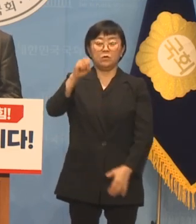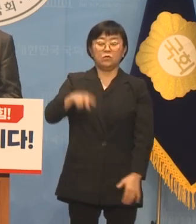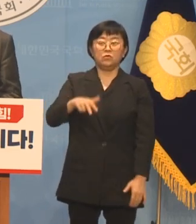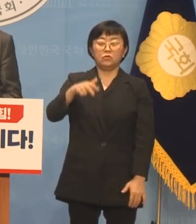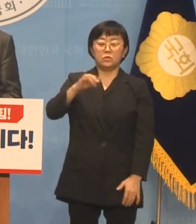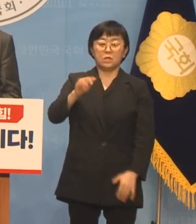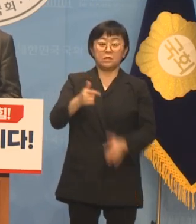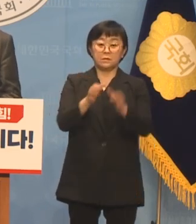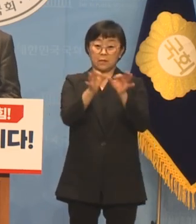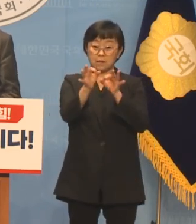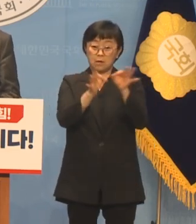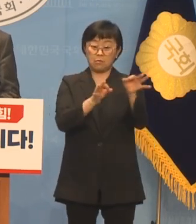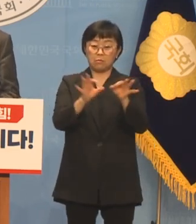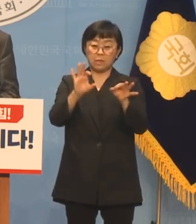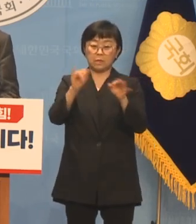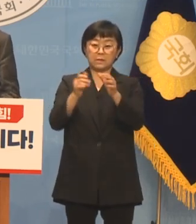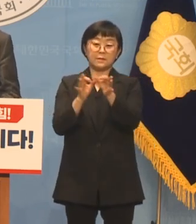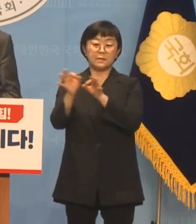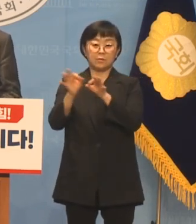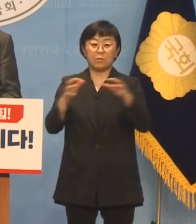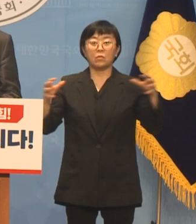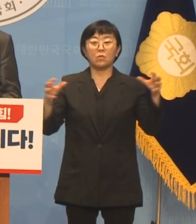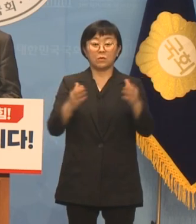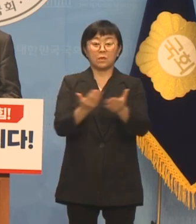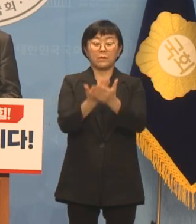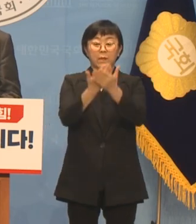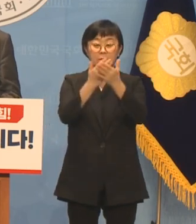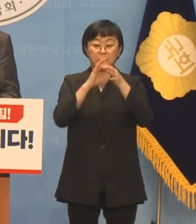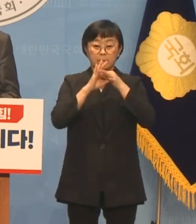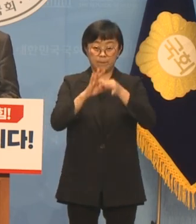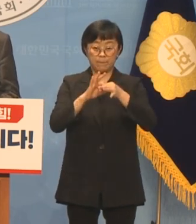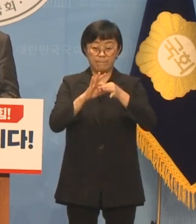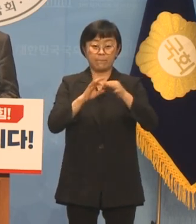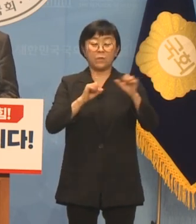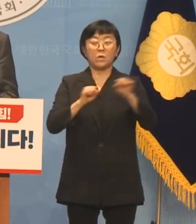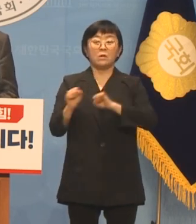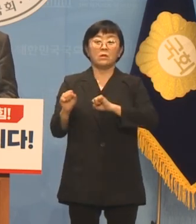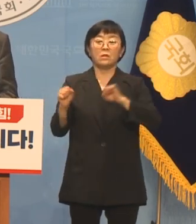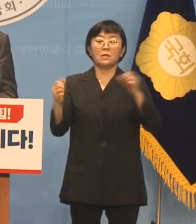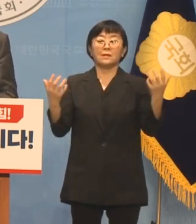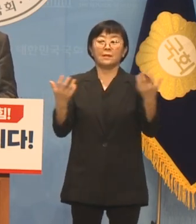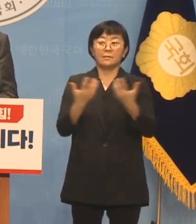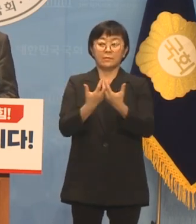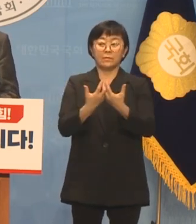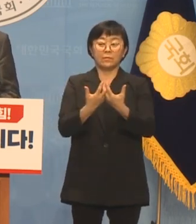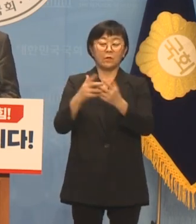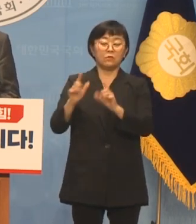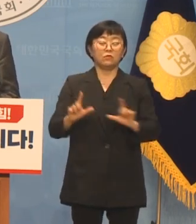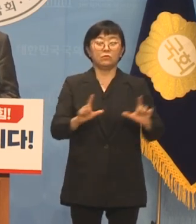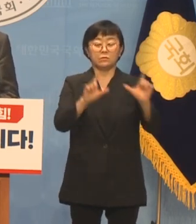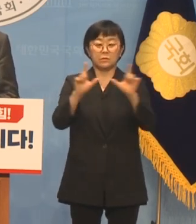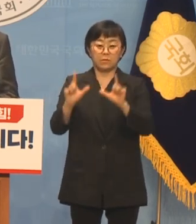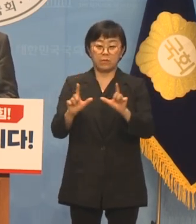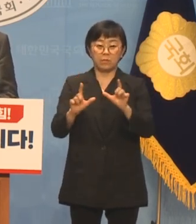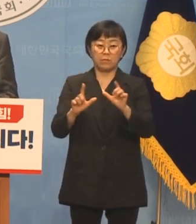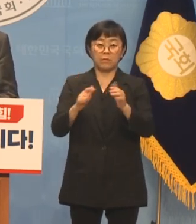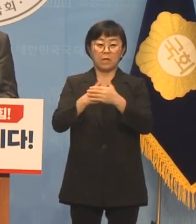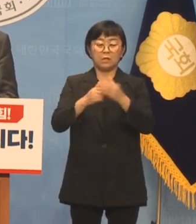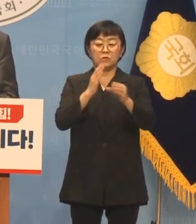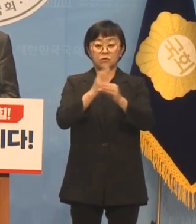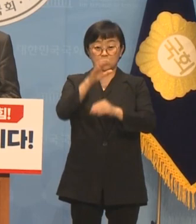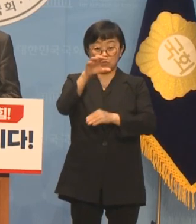유진상가와 인왕시장의 통합개발을 통해 활력이 넘치고 민생경제의 중심이